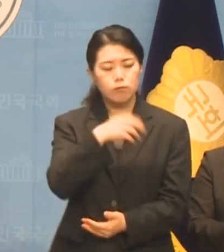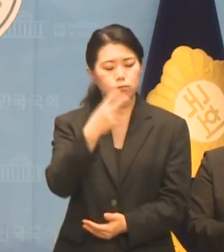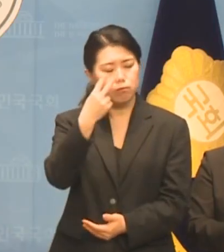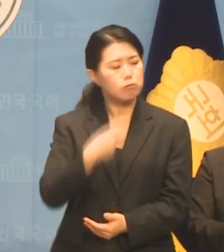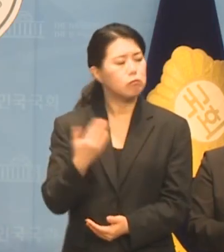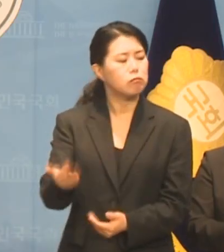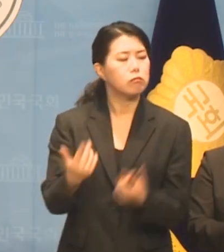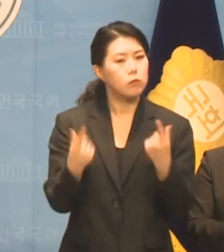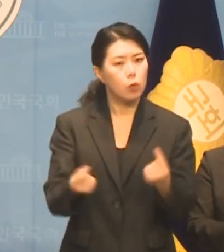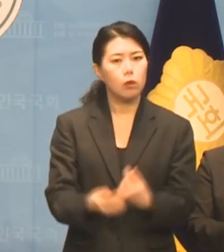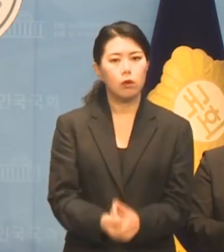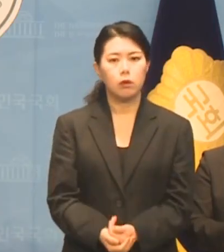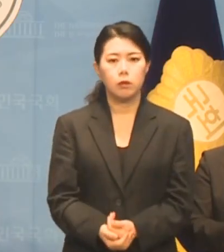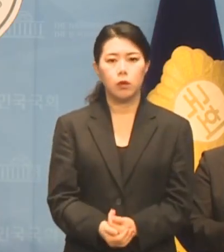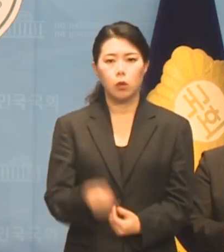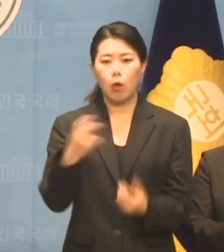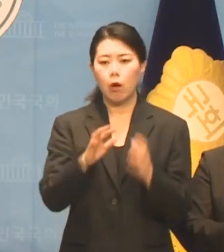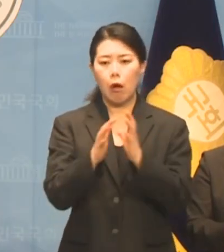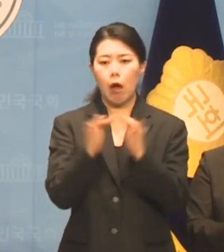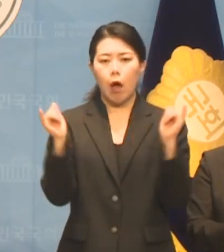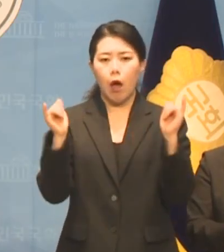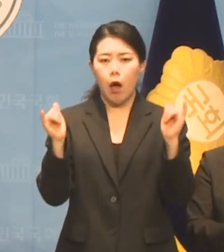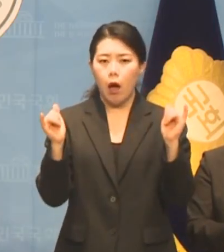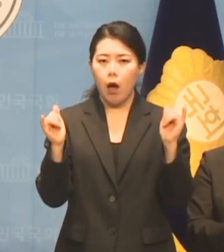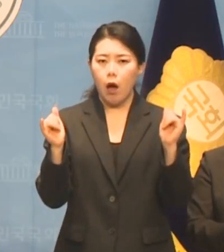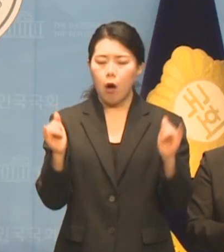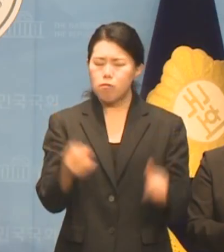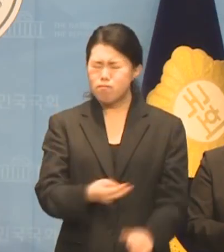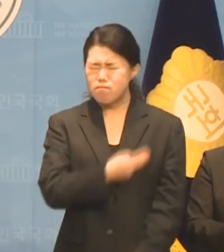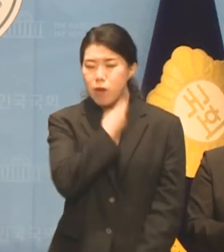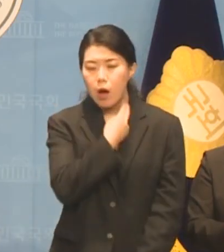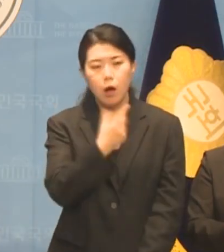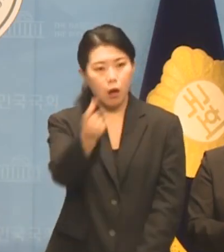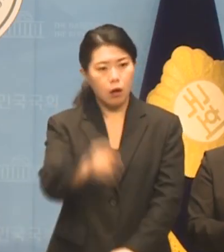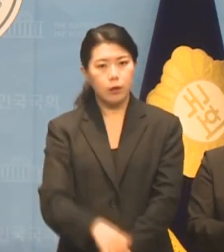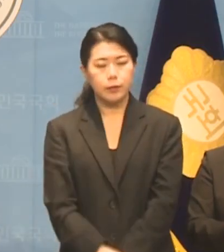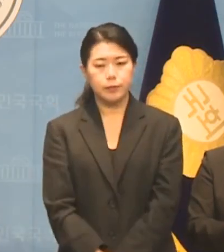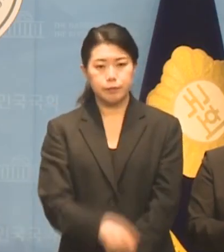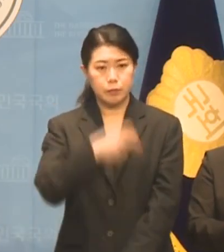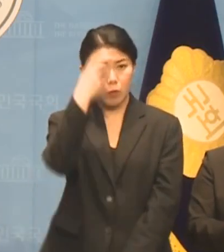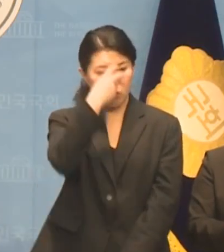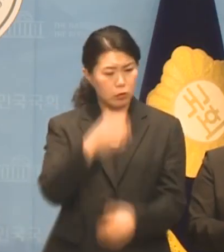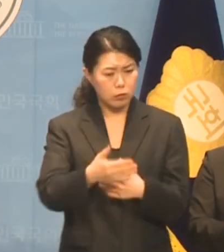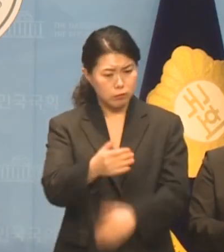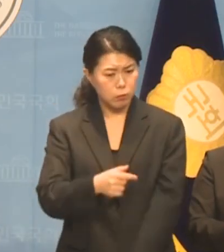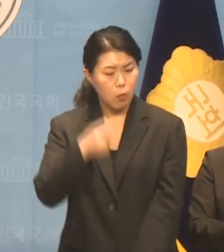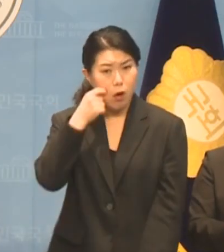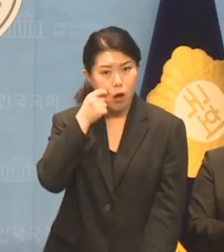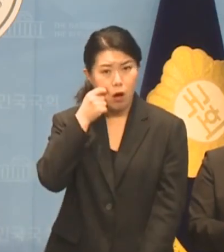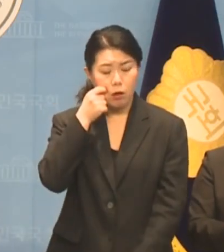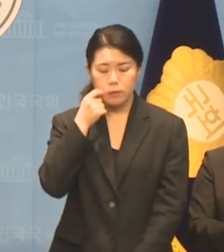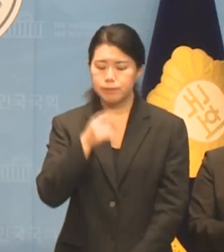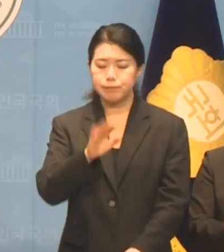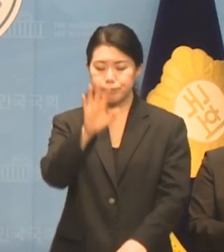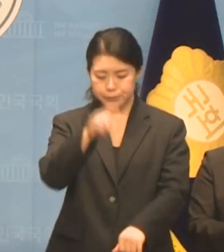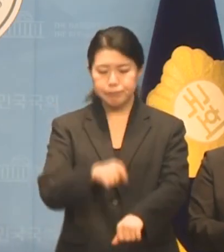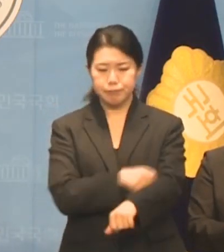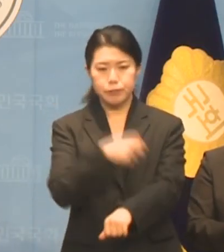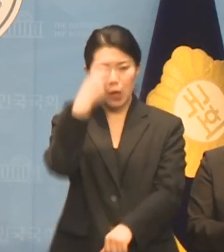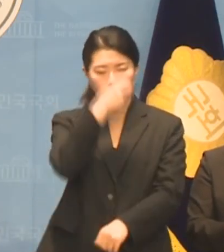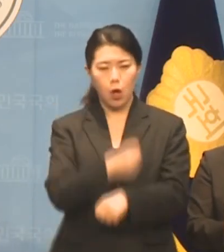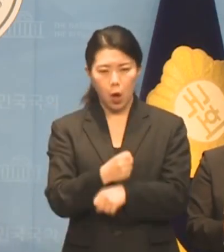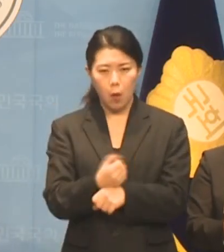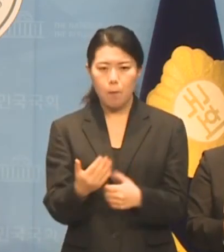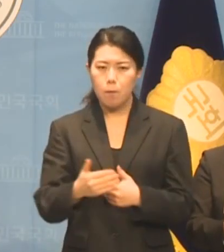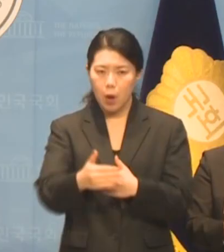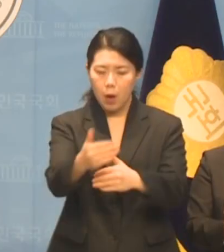것이며 국민을 배반하는 행위와 다름없습니다. 수사를 더 진행할 수 없다면 특검을 통해 조속히 수사가